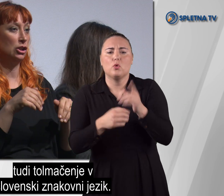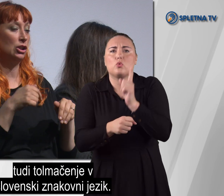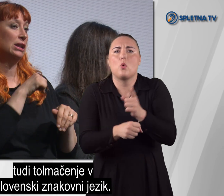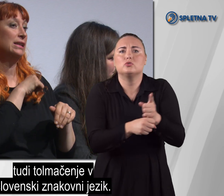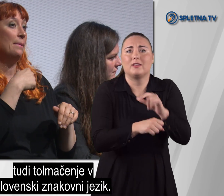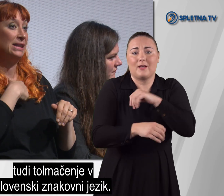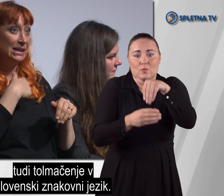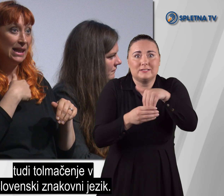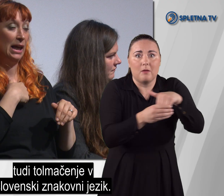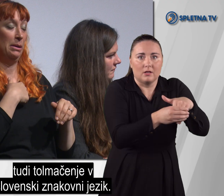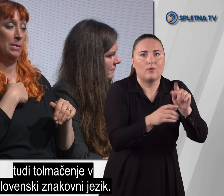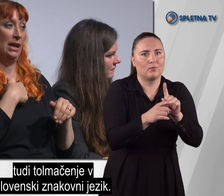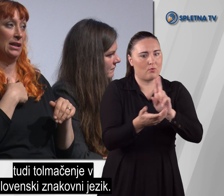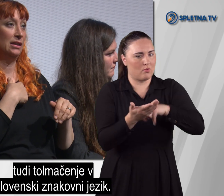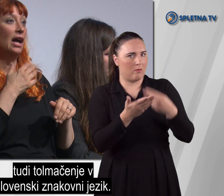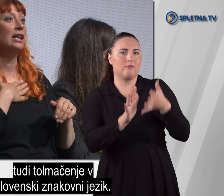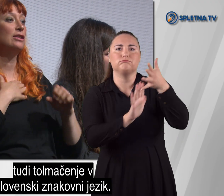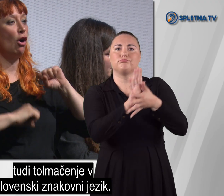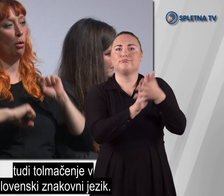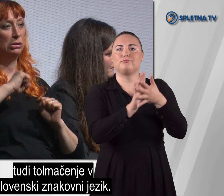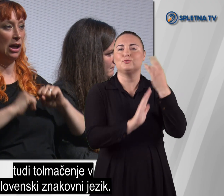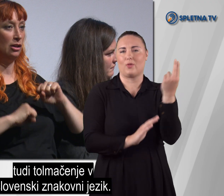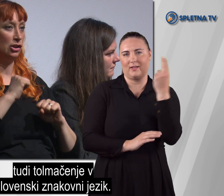tolmačenje v slovenski znakovni jezik.